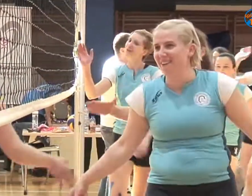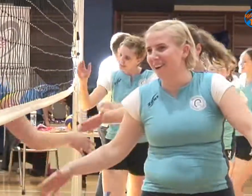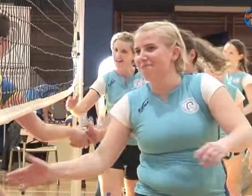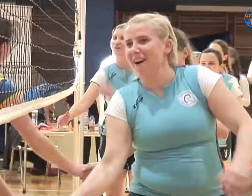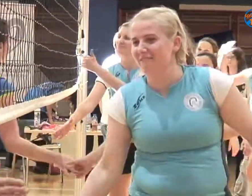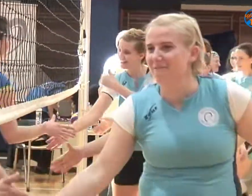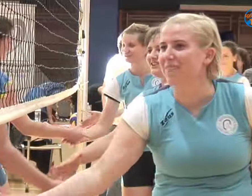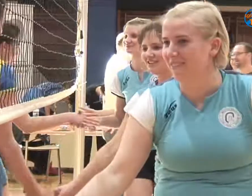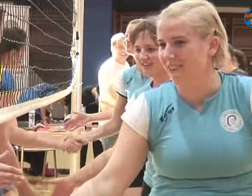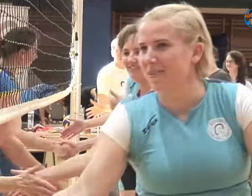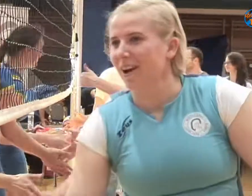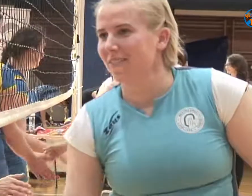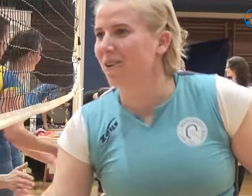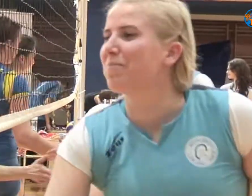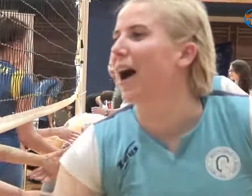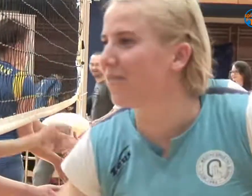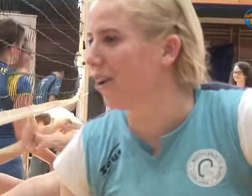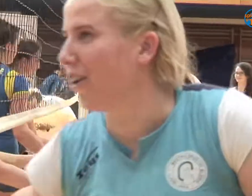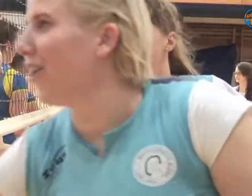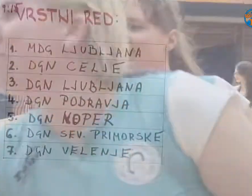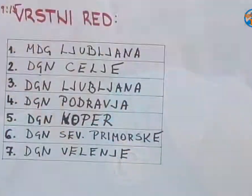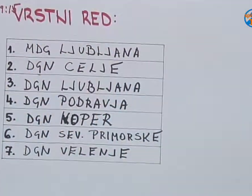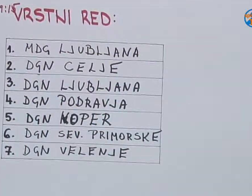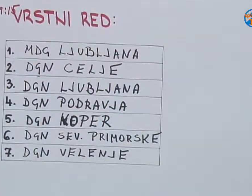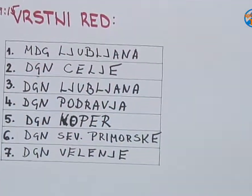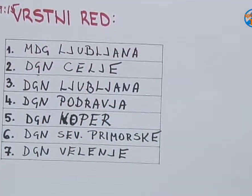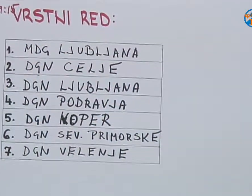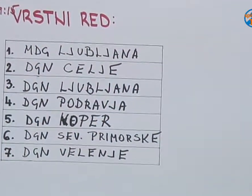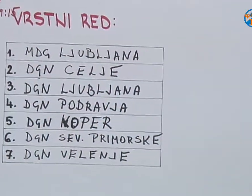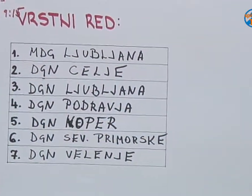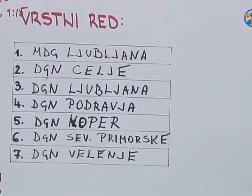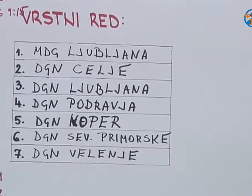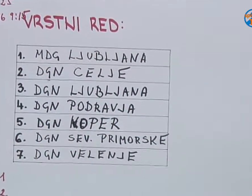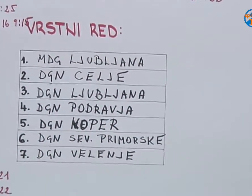Widzę na mnie, ale...